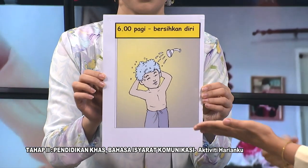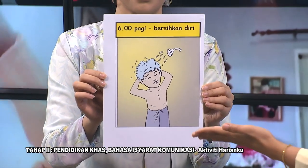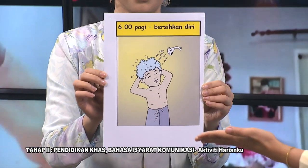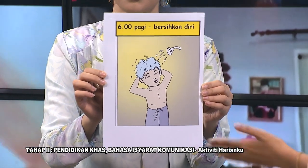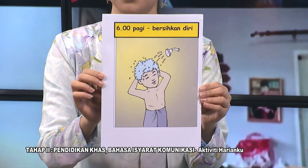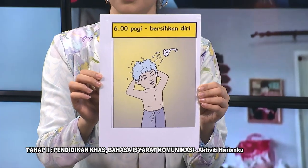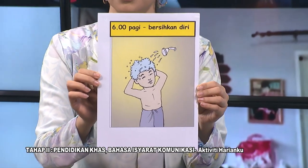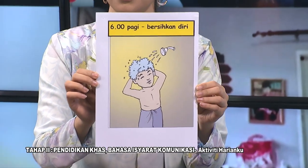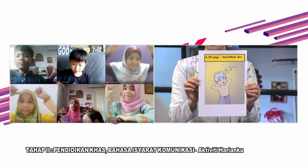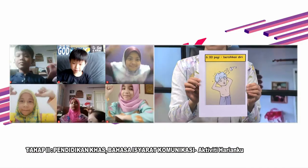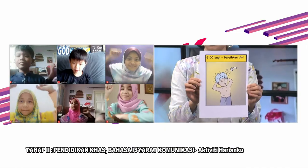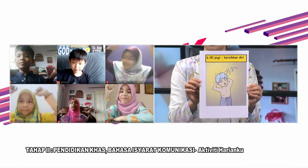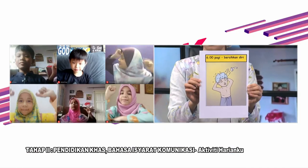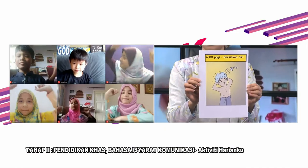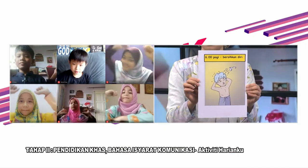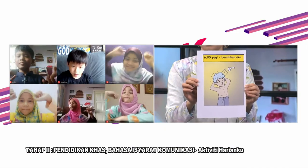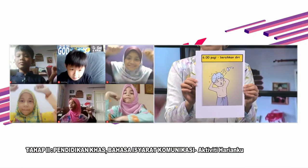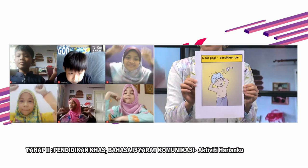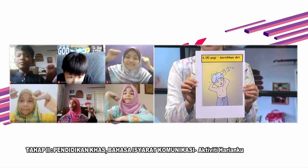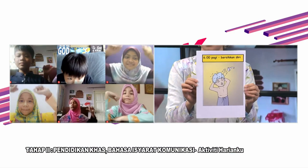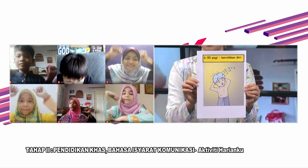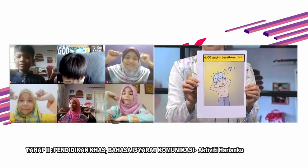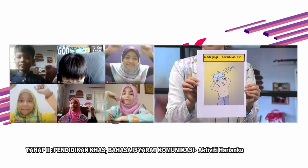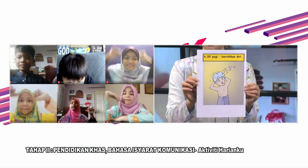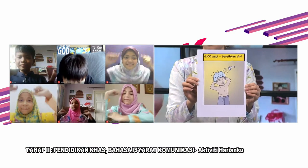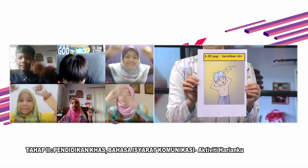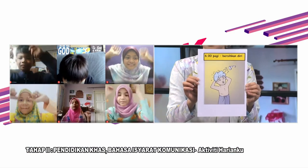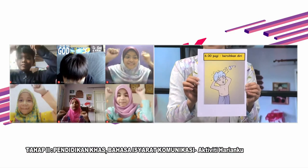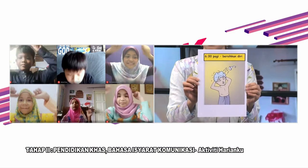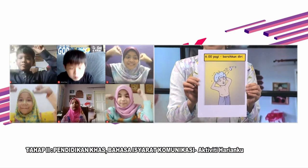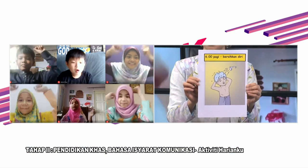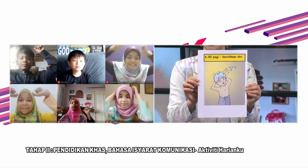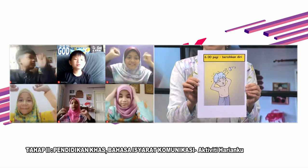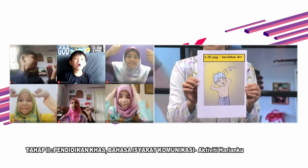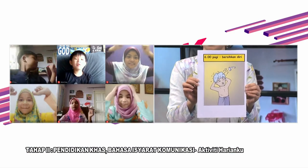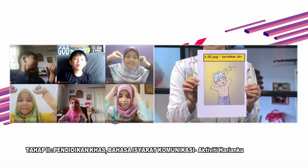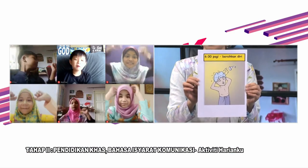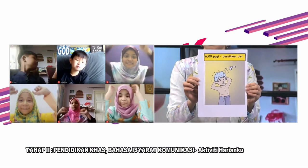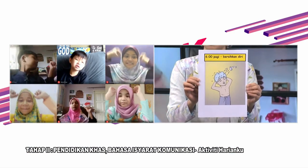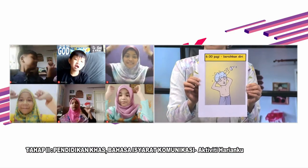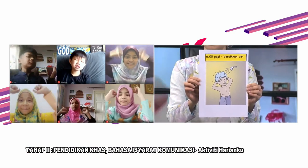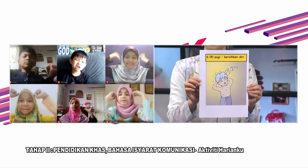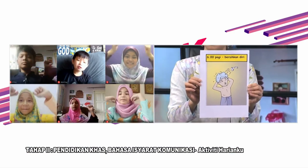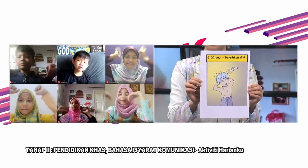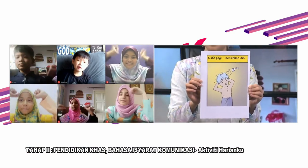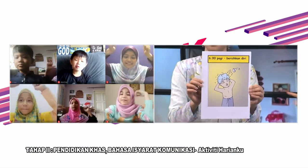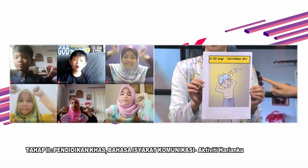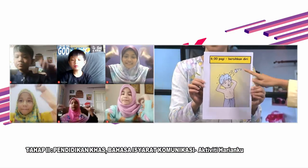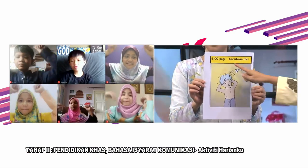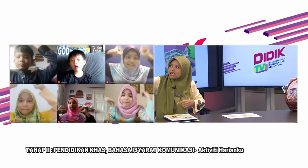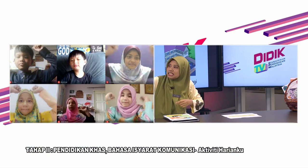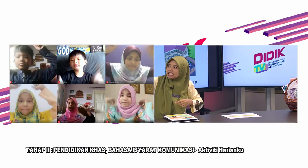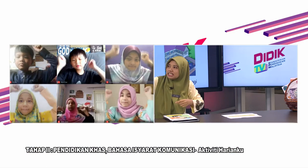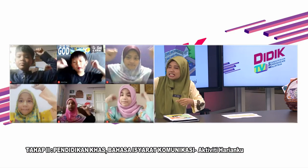Apa? Ya, mandi. Okey, mandi pagi.